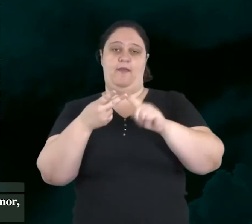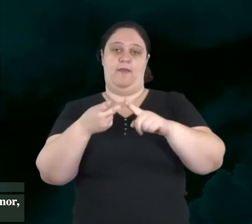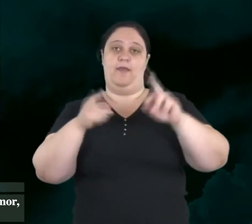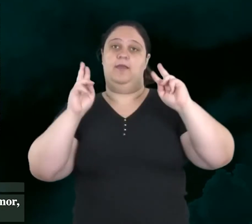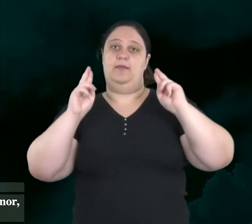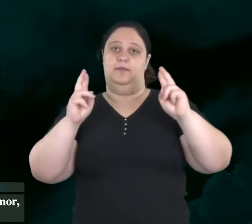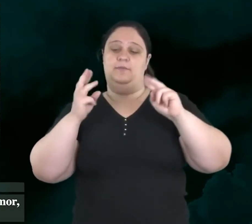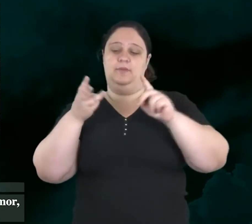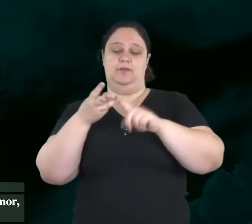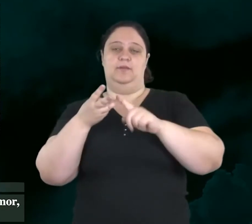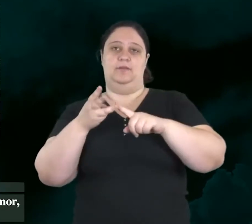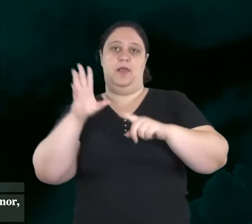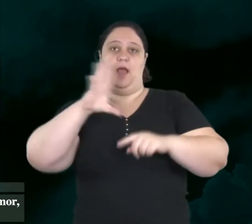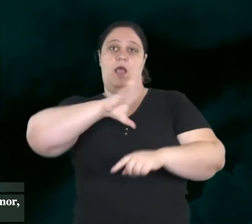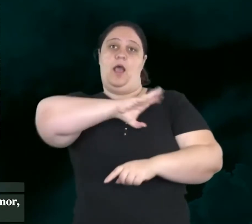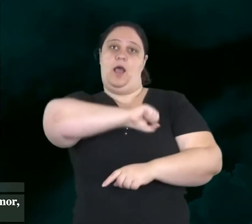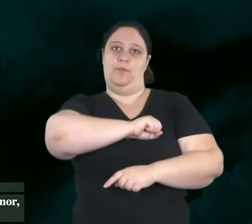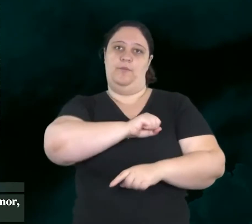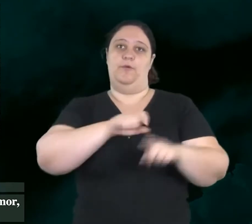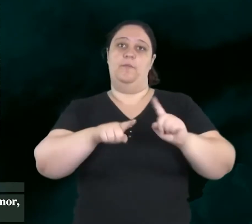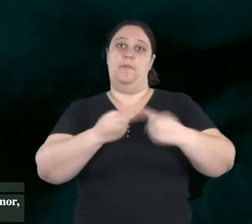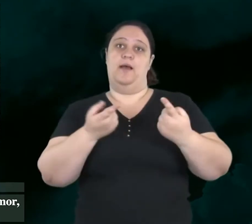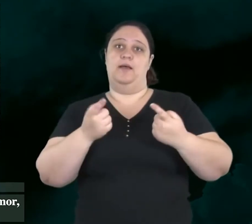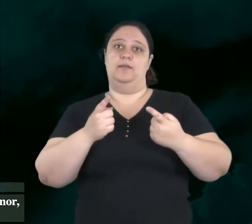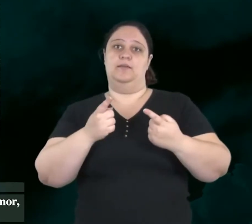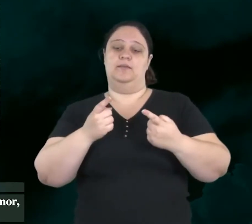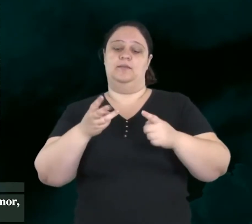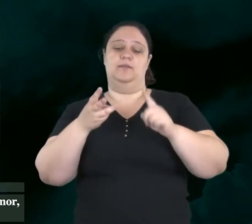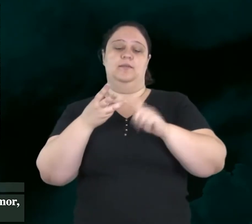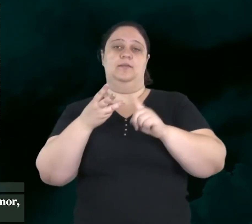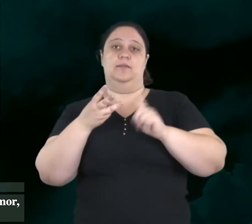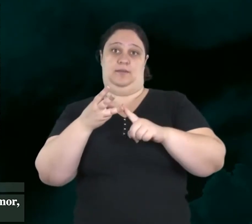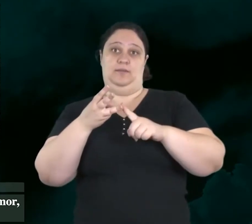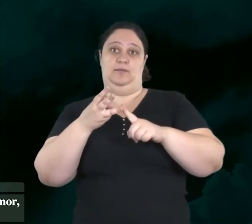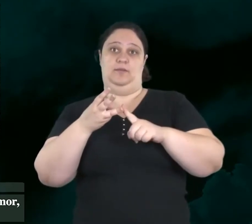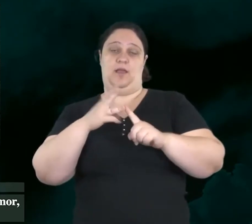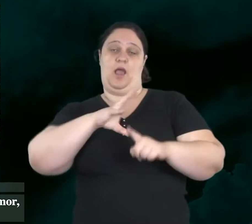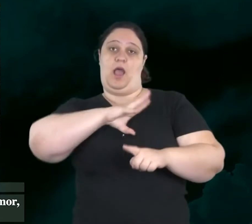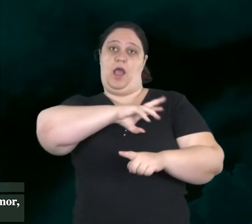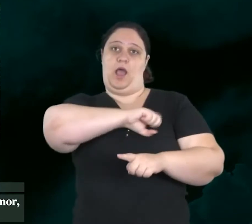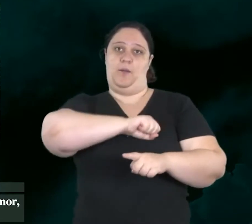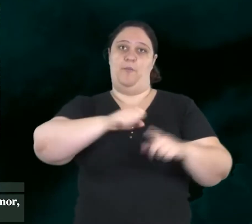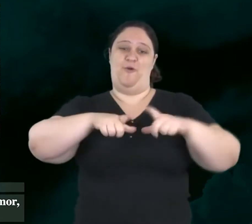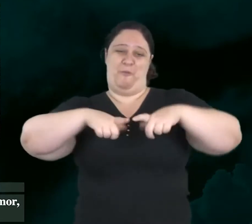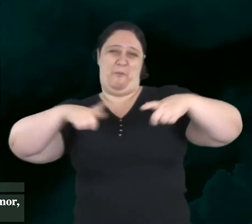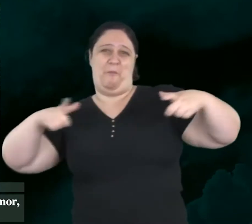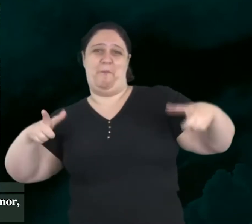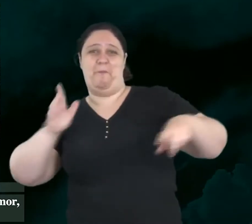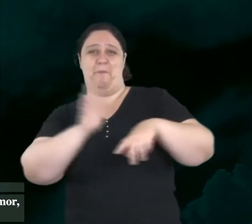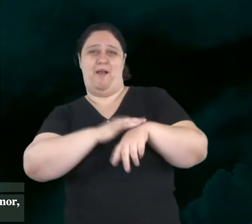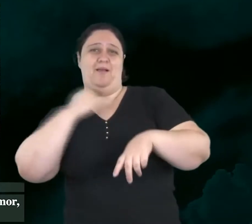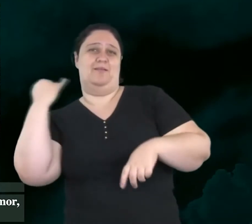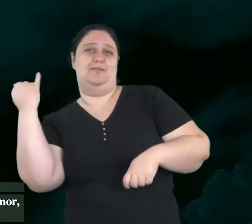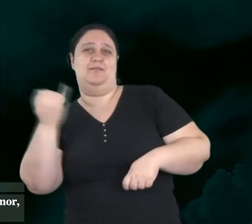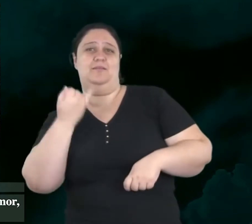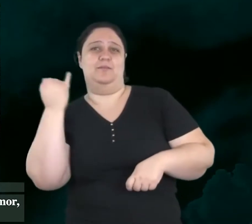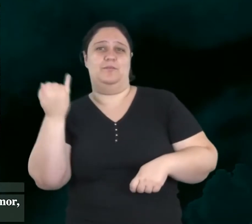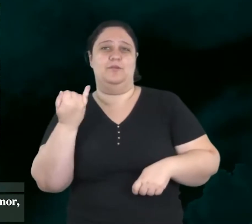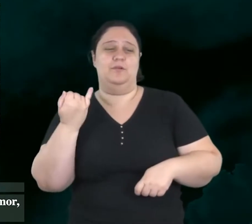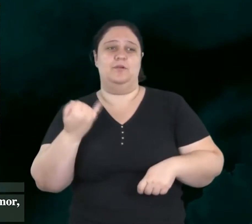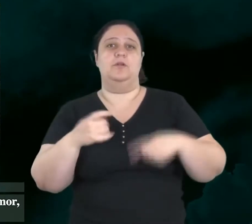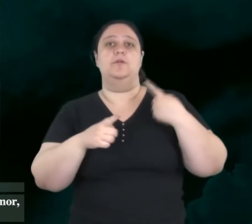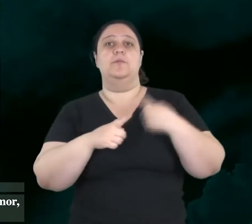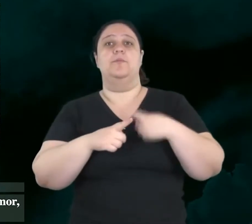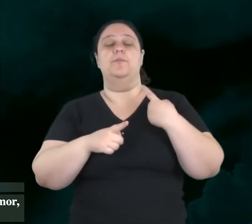o amor, dentre os três, é o maior, porque o amor é o resultado que vai ficar para